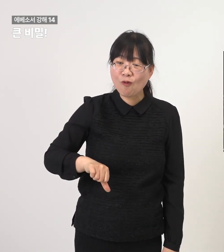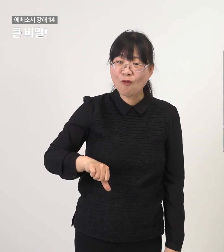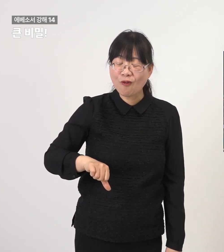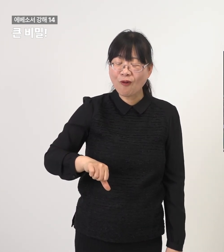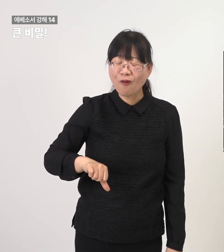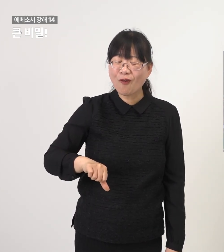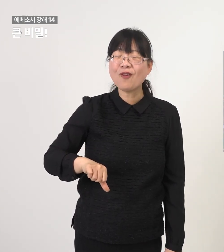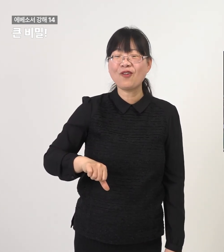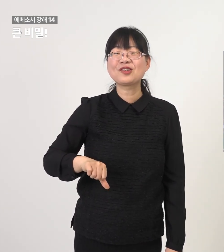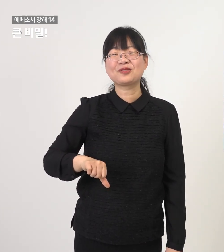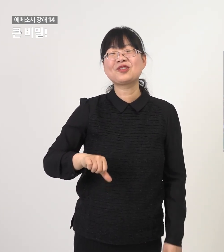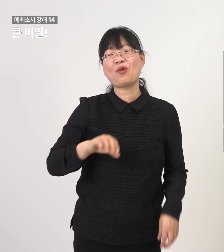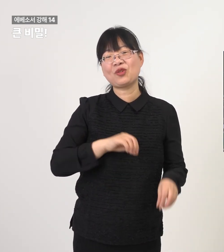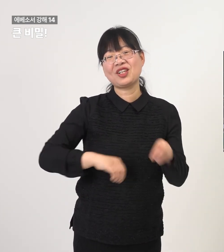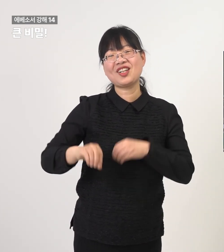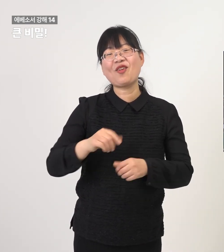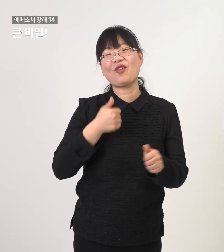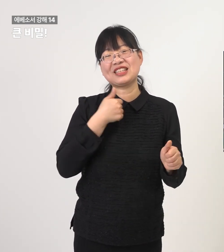져야만